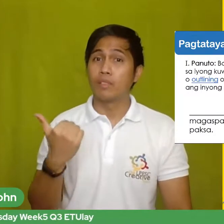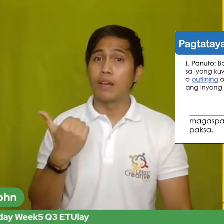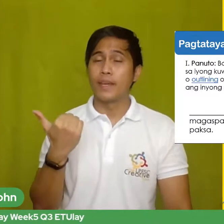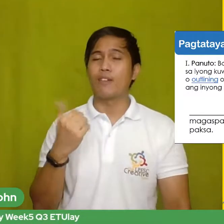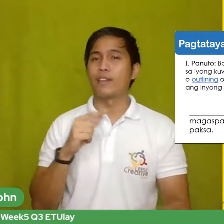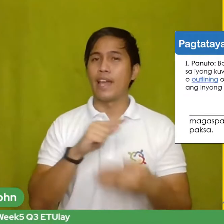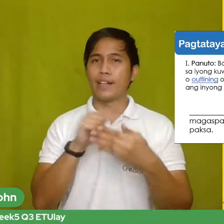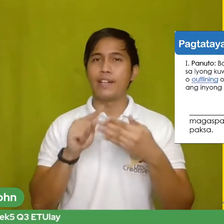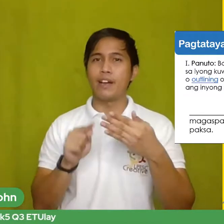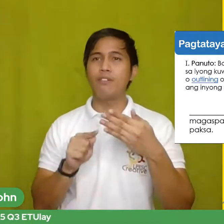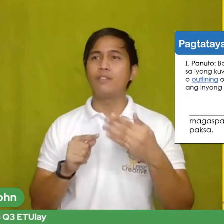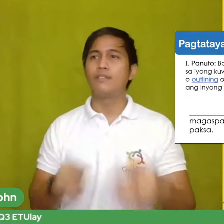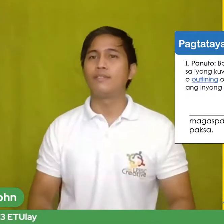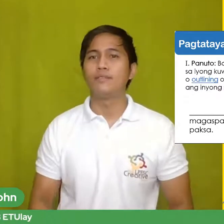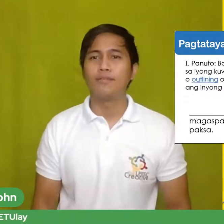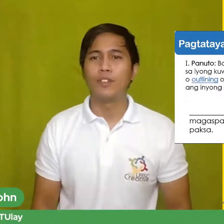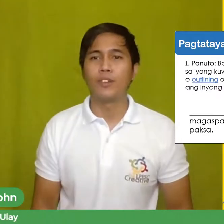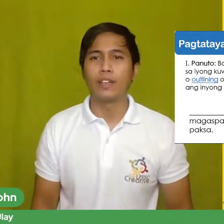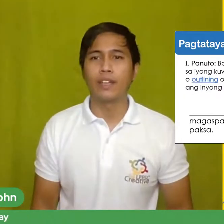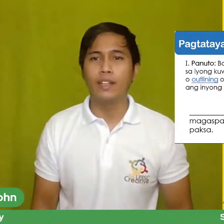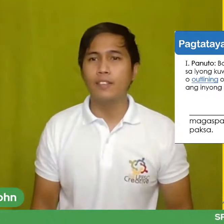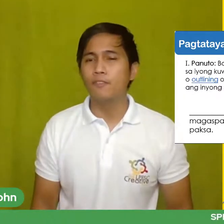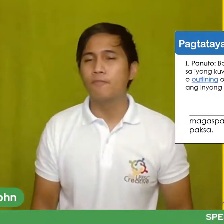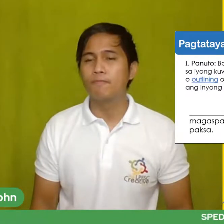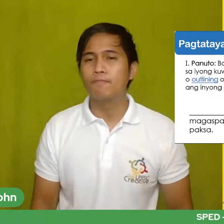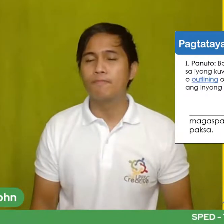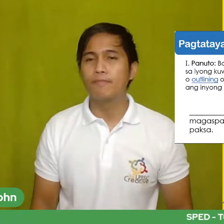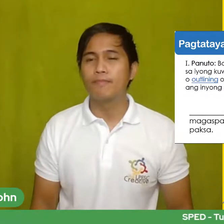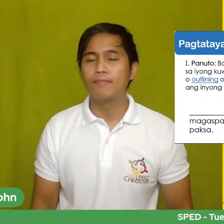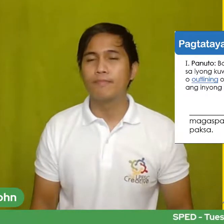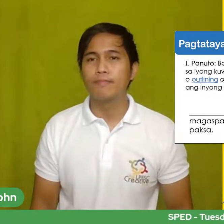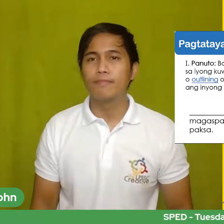Sabi, outlining daw. Okay.